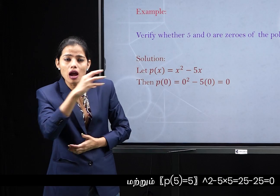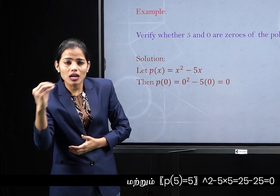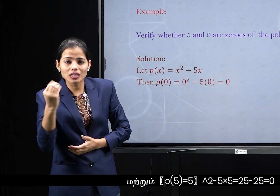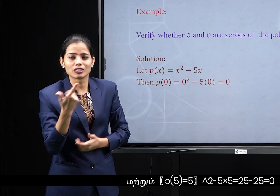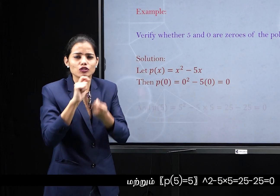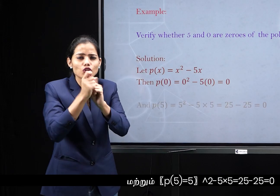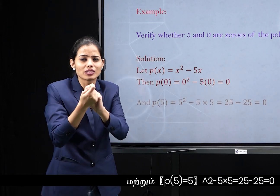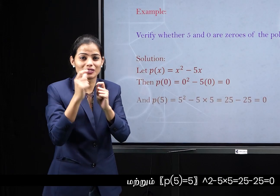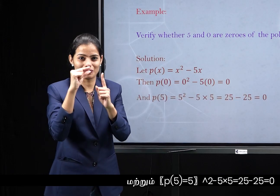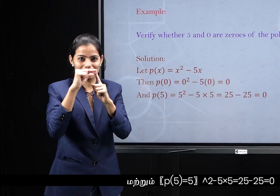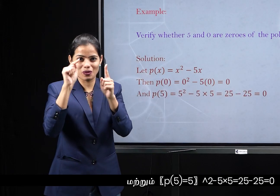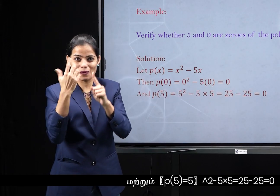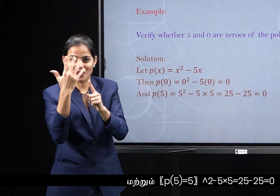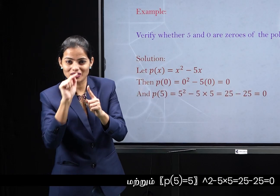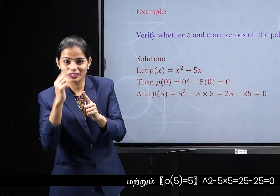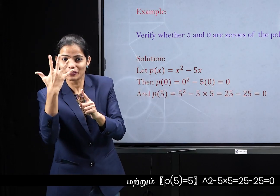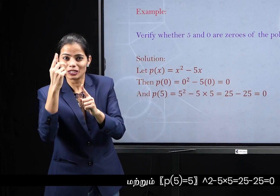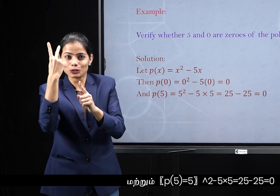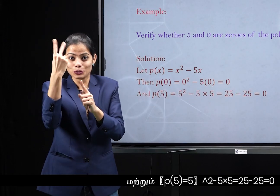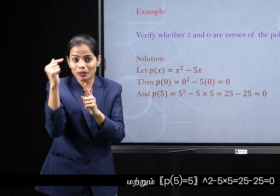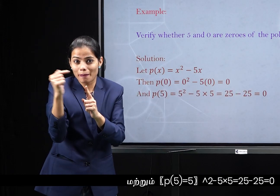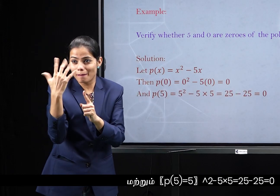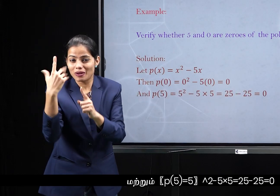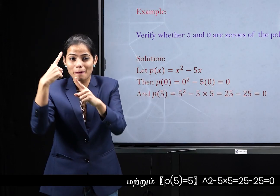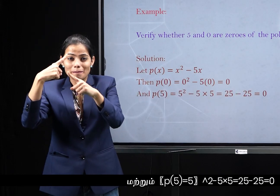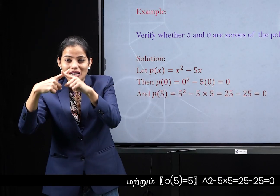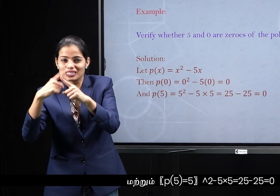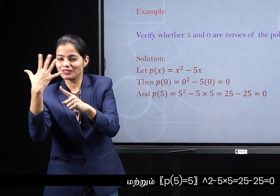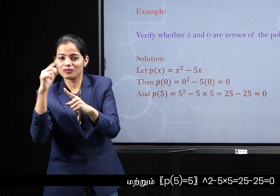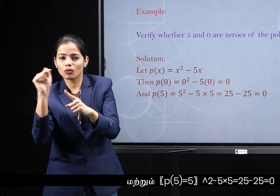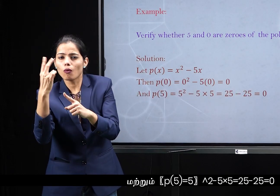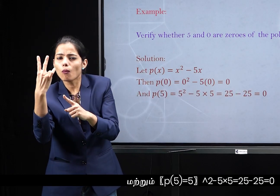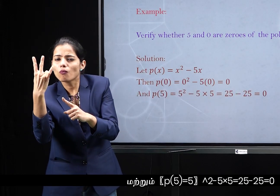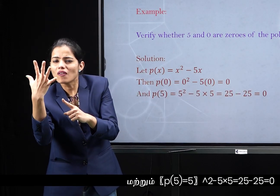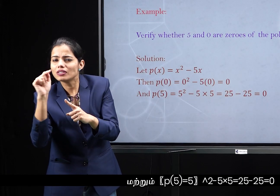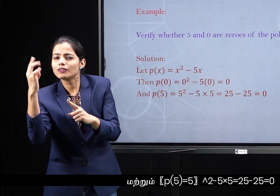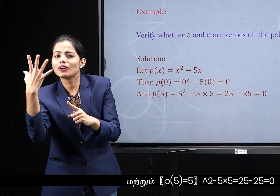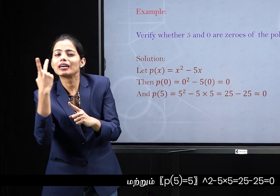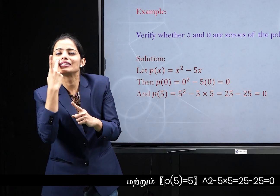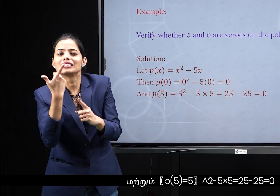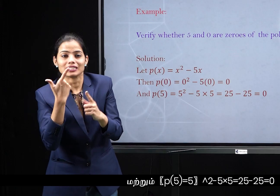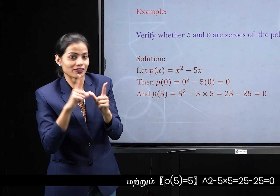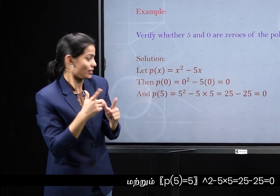மற்றும் p வட்ட அடைப்புக்குறிக்குள் 5 ஈடு 5 மேலிலக்க 2 கழித்தல் 5 பெருக்கல் 5